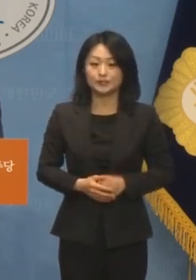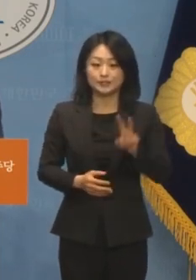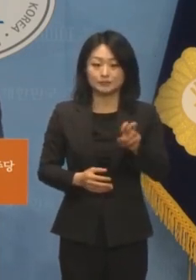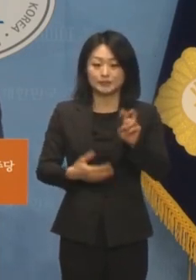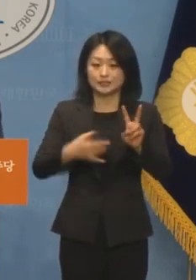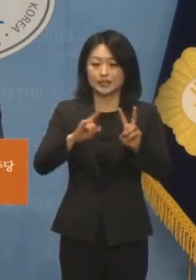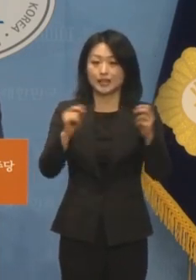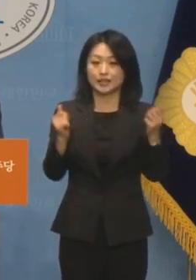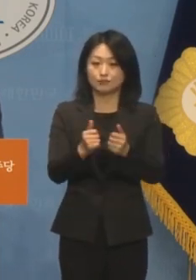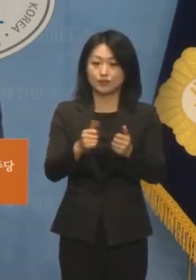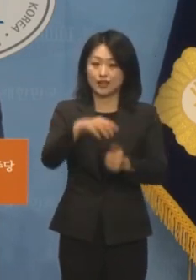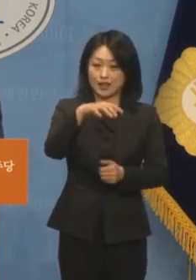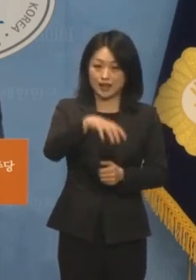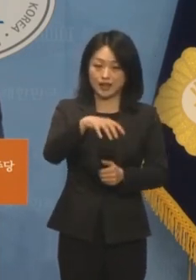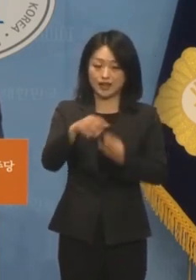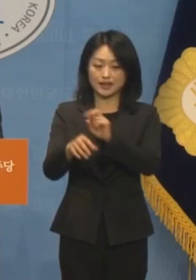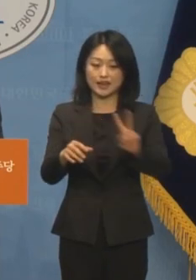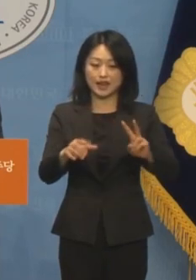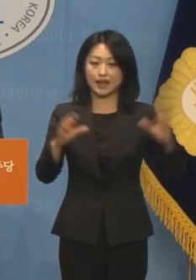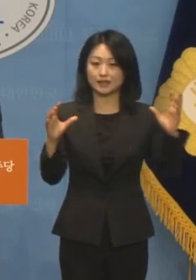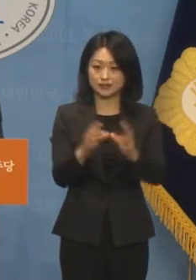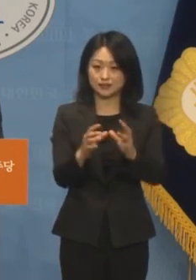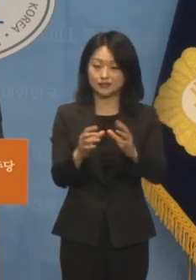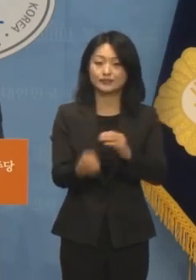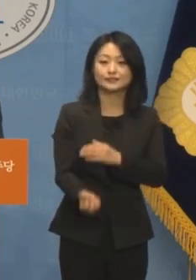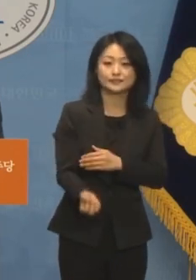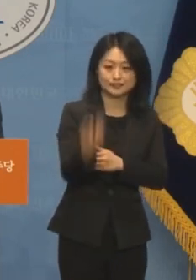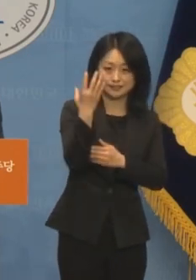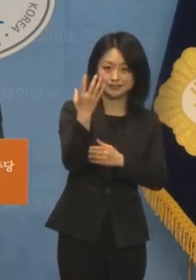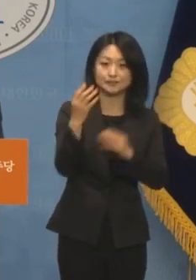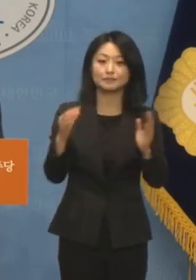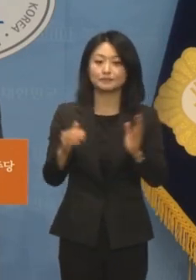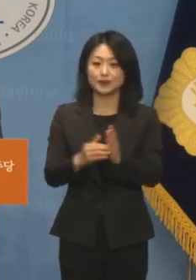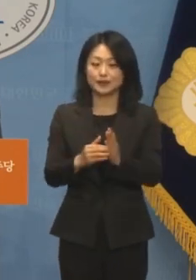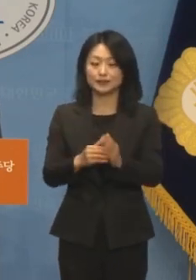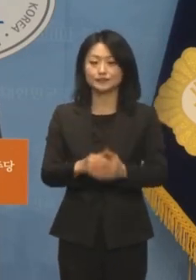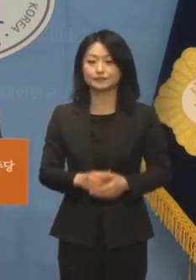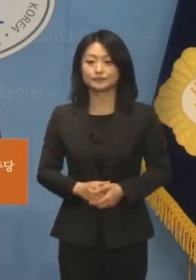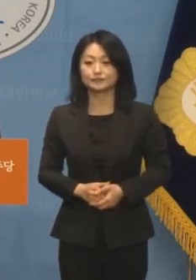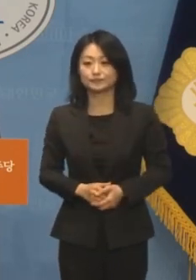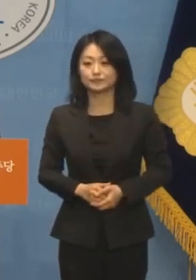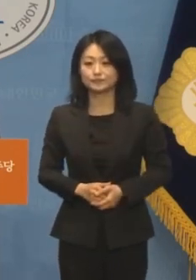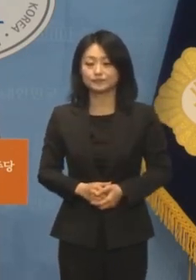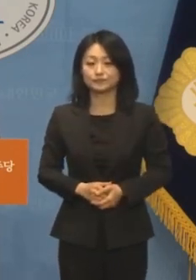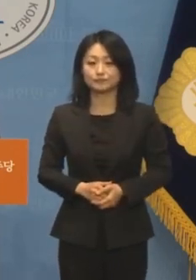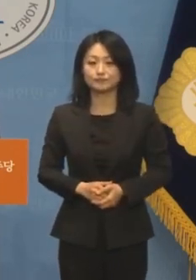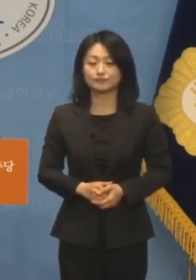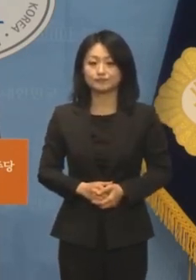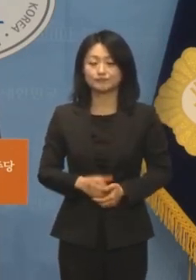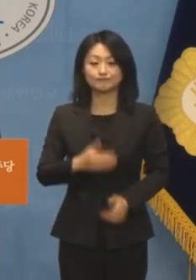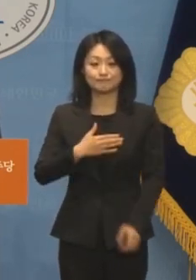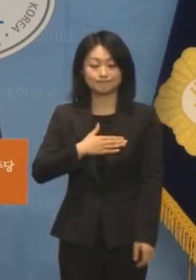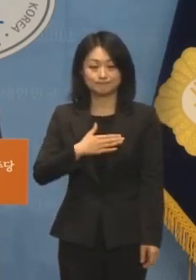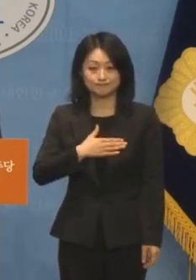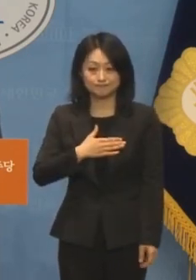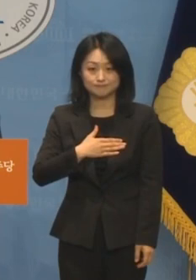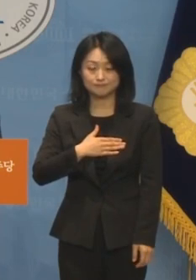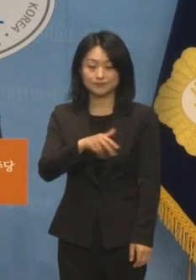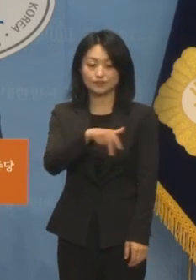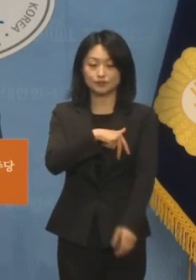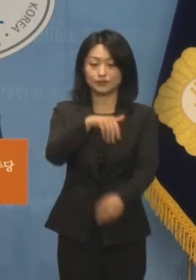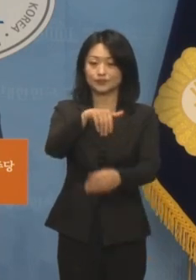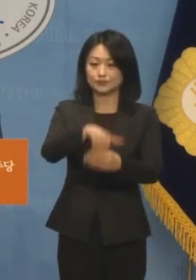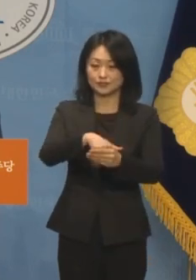22대 총선의 범야권 승리의 견인차가 되었습니다. 다시 한번 이 자리를 빌어